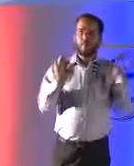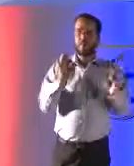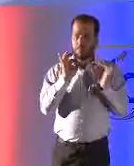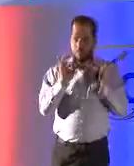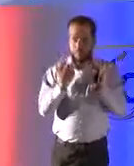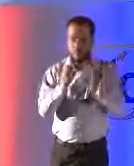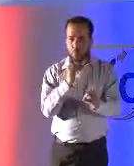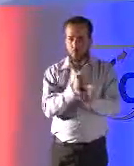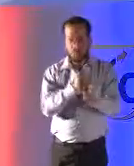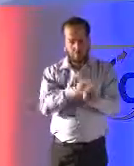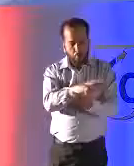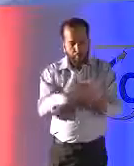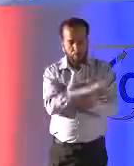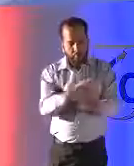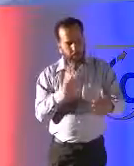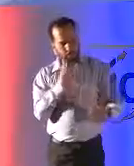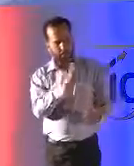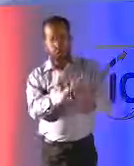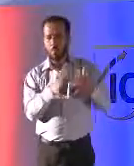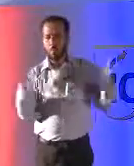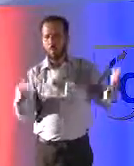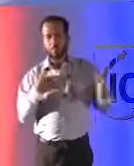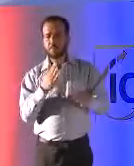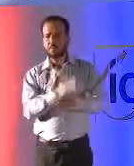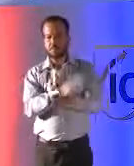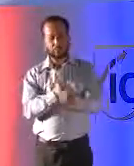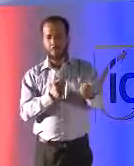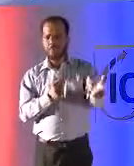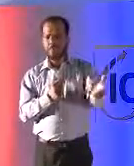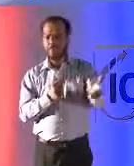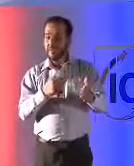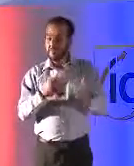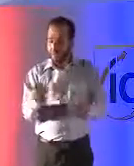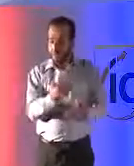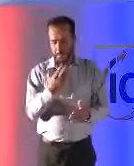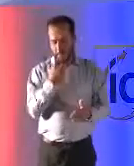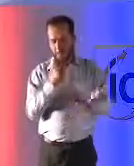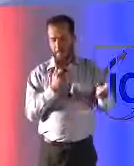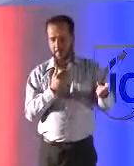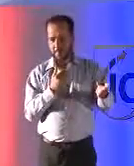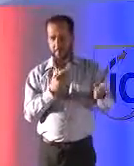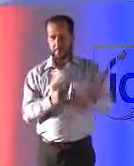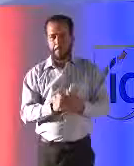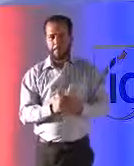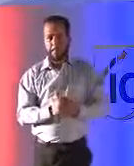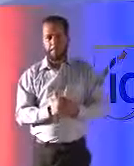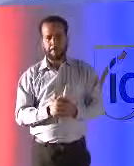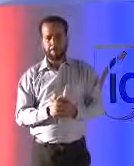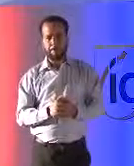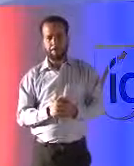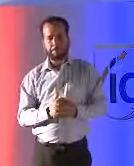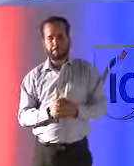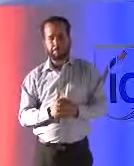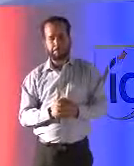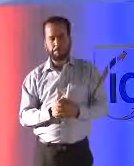العمل الهائل الذي أمامنا. But we still want to talk about transformation. I mean, if you are here today and you